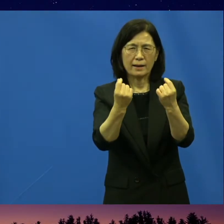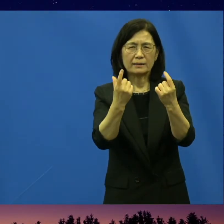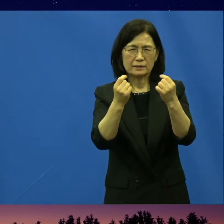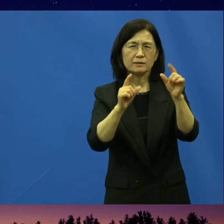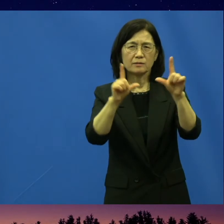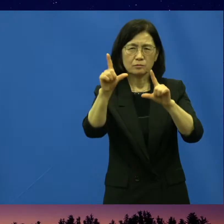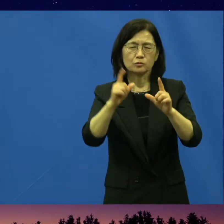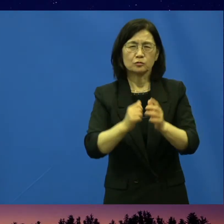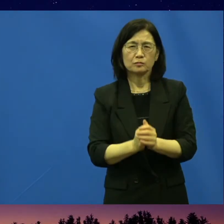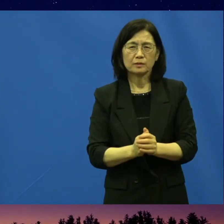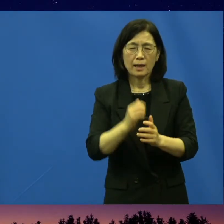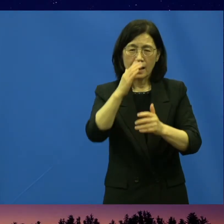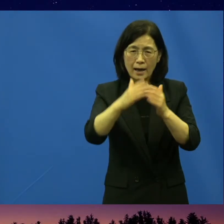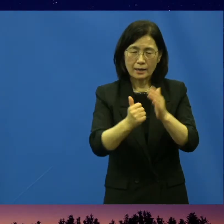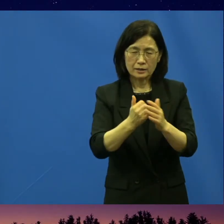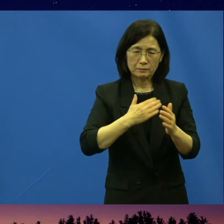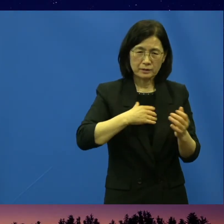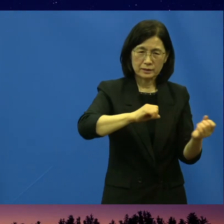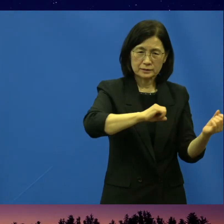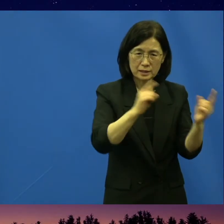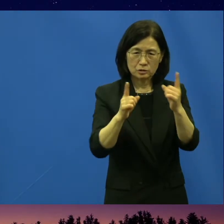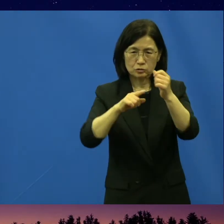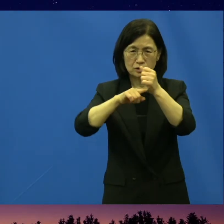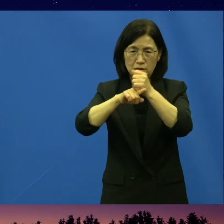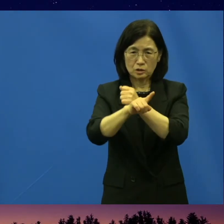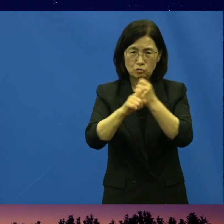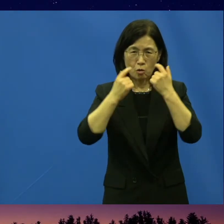이유가 분명해야 돼요.